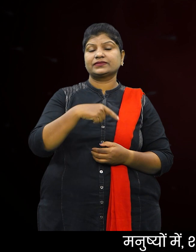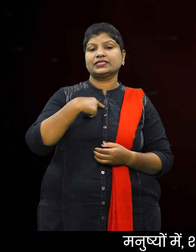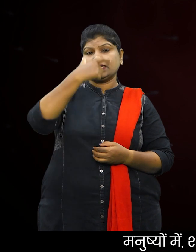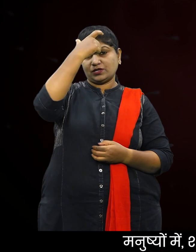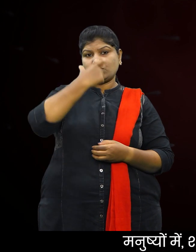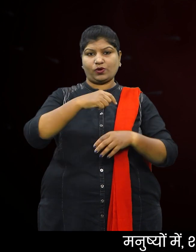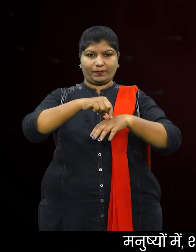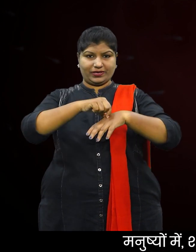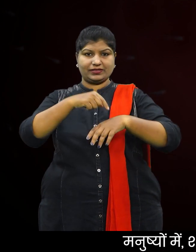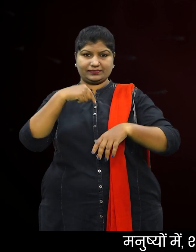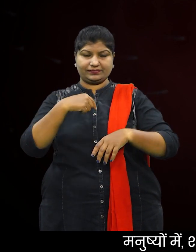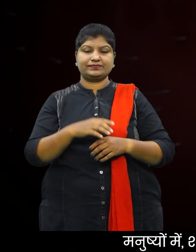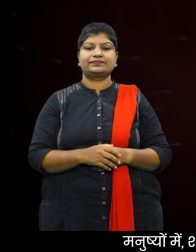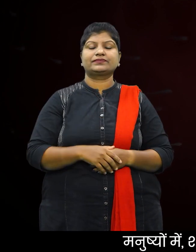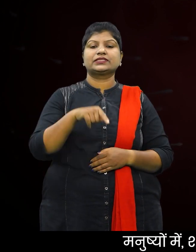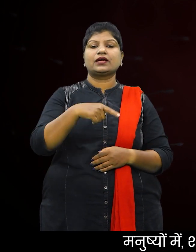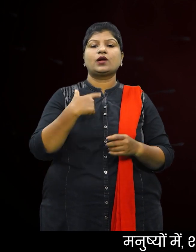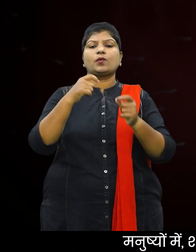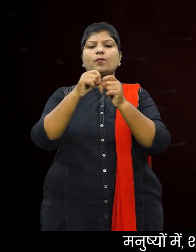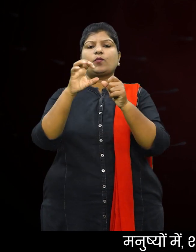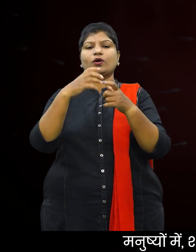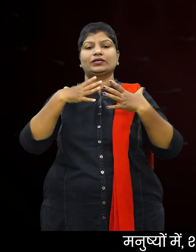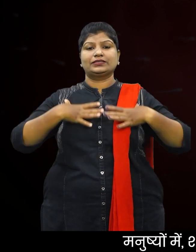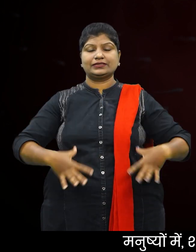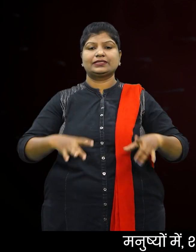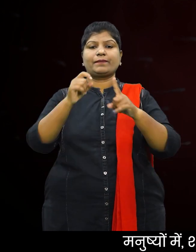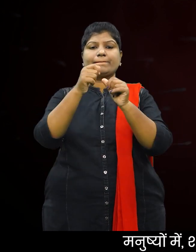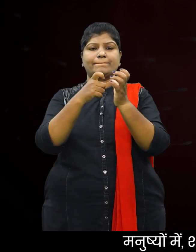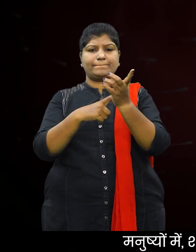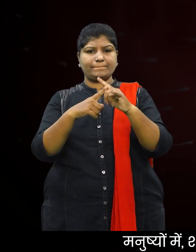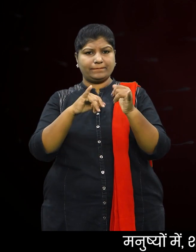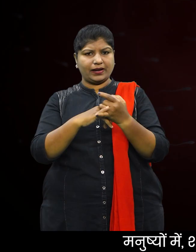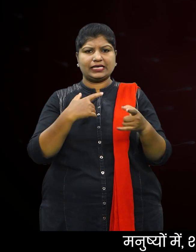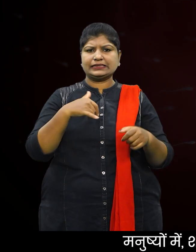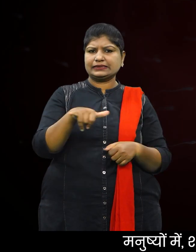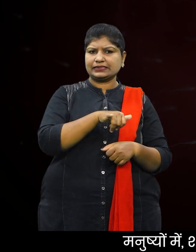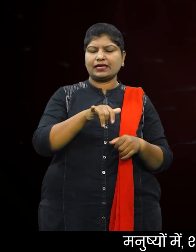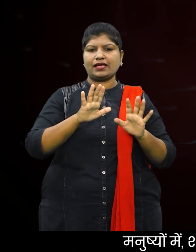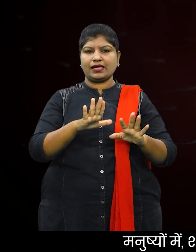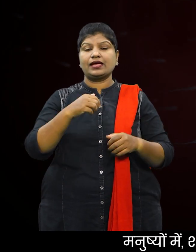मनुष्यों में शरीर के वे भाग जो वयस्कों में होते हैं